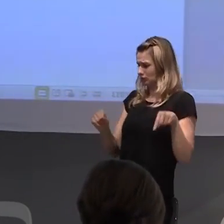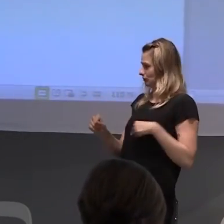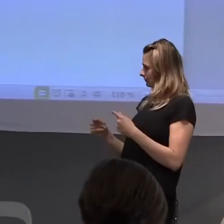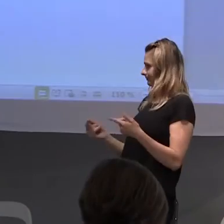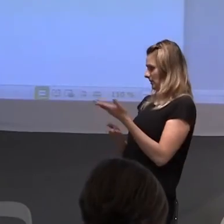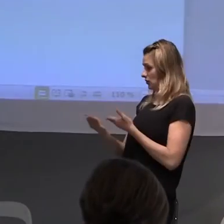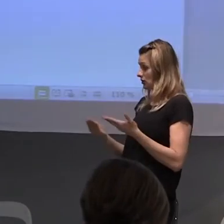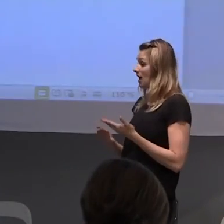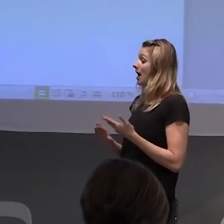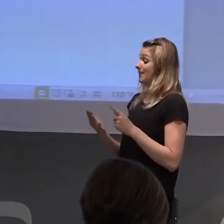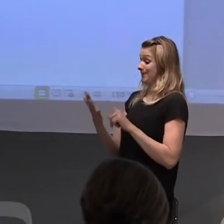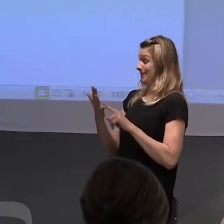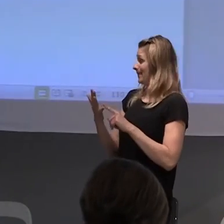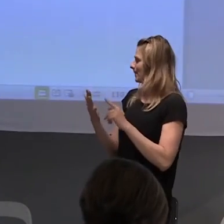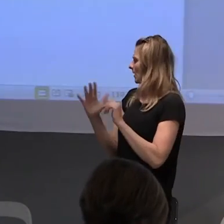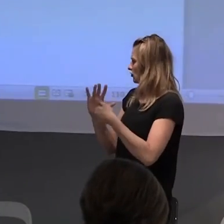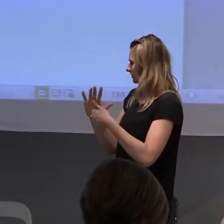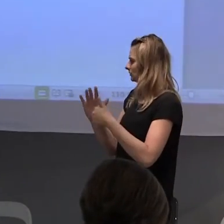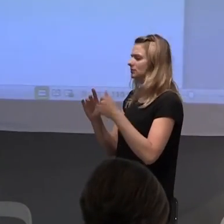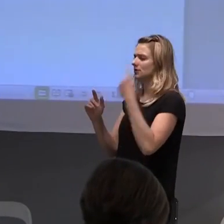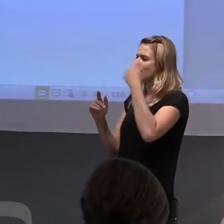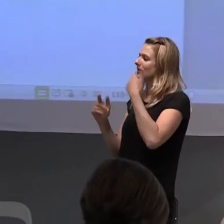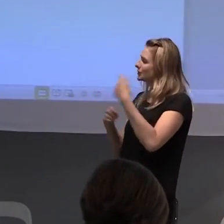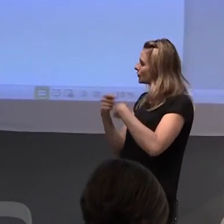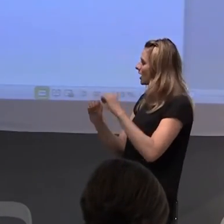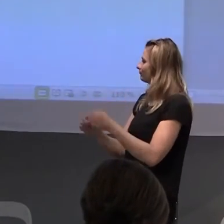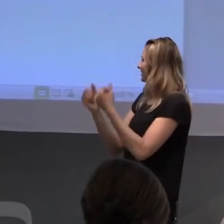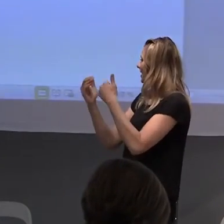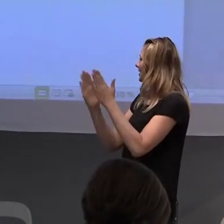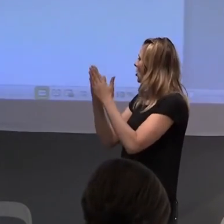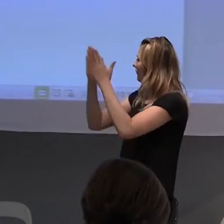knihovnu. Tam se sbírá veškeré postupy, veškeré metodiky, veškeré